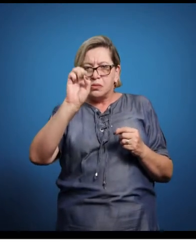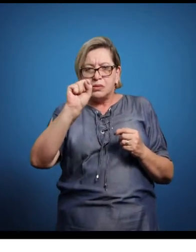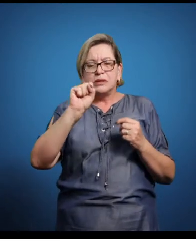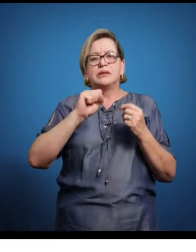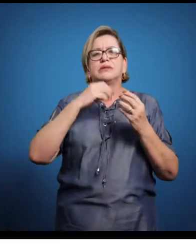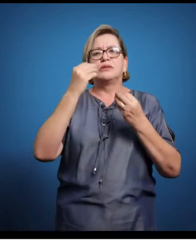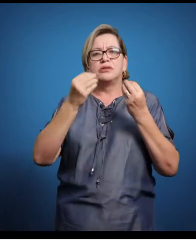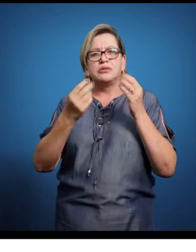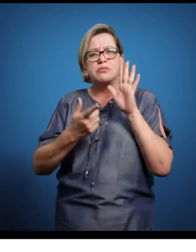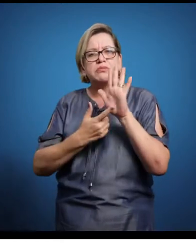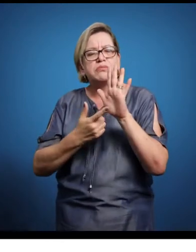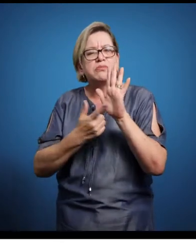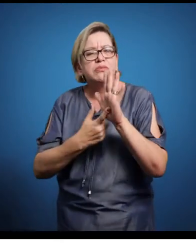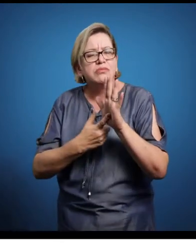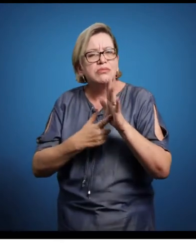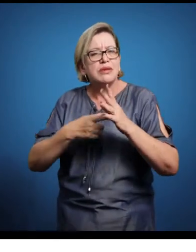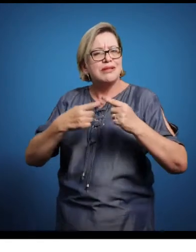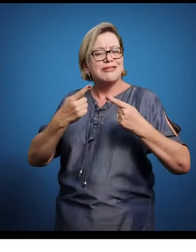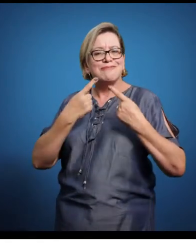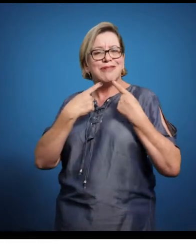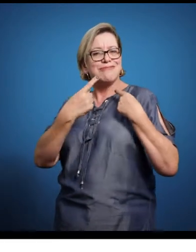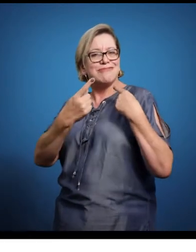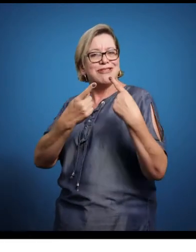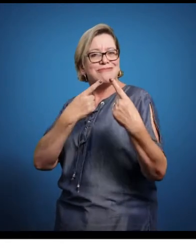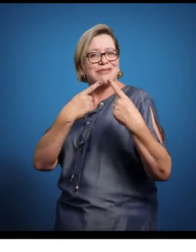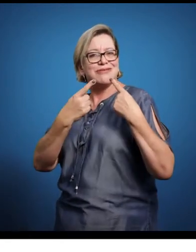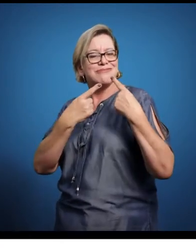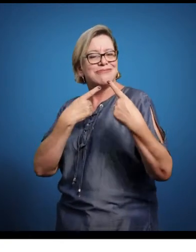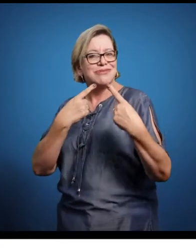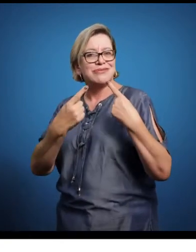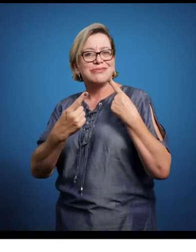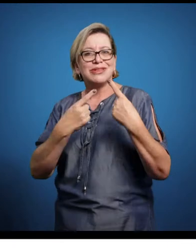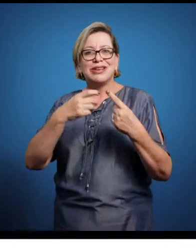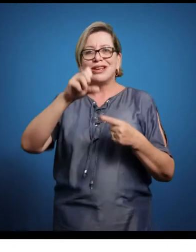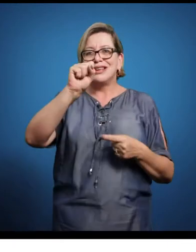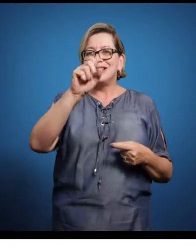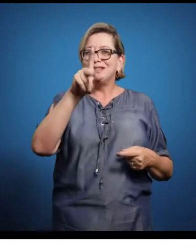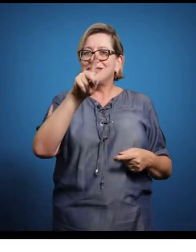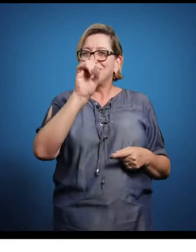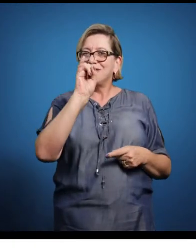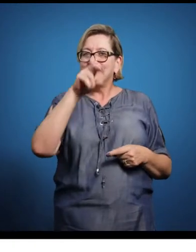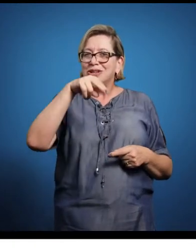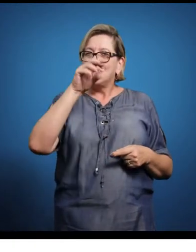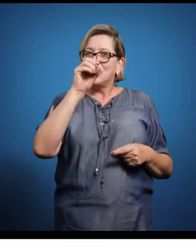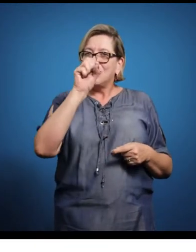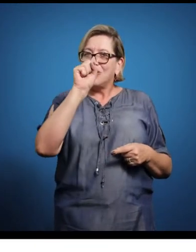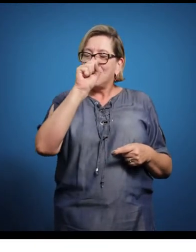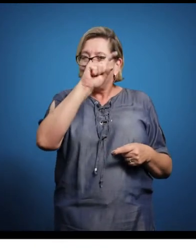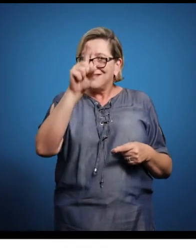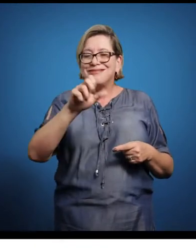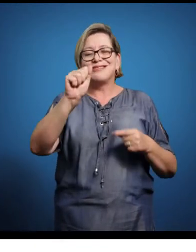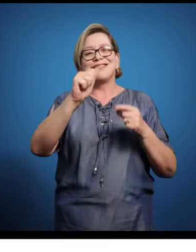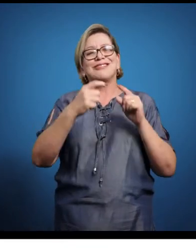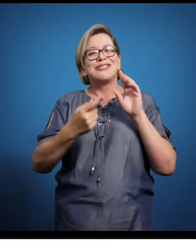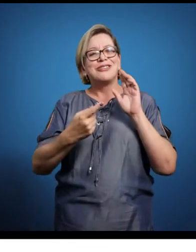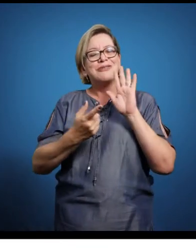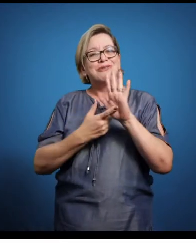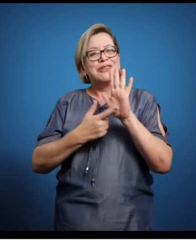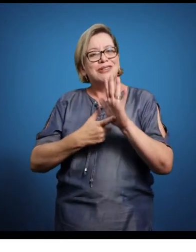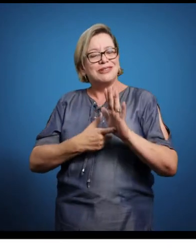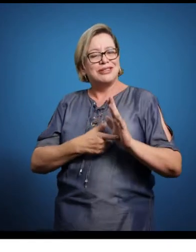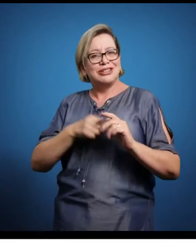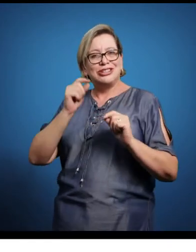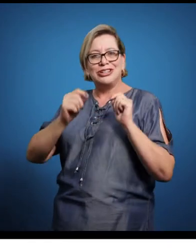seu diálogo com espinosa né rob defendendo um poder instituído do alto é onde o